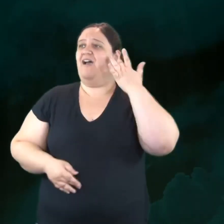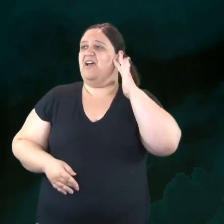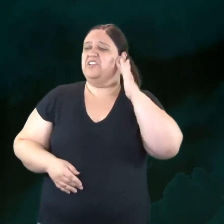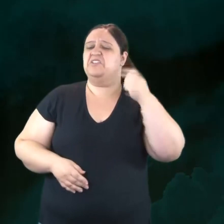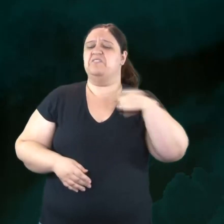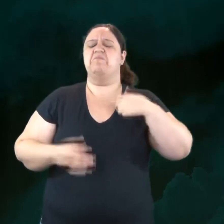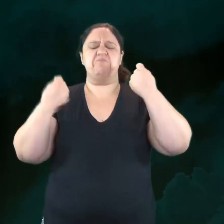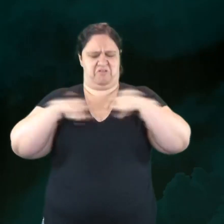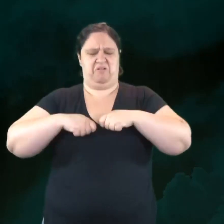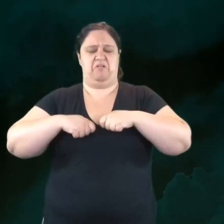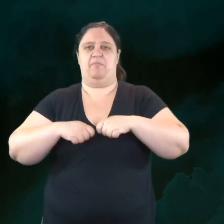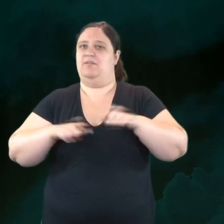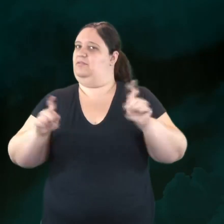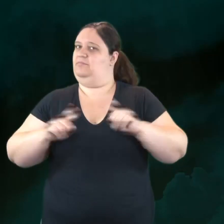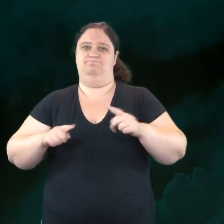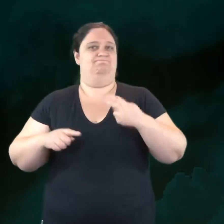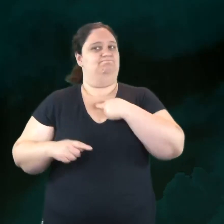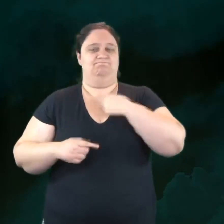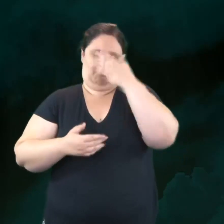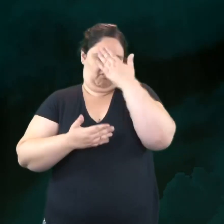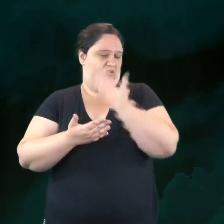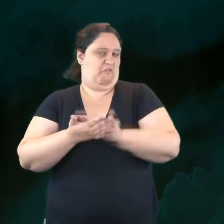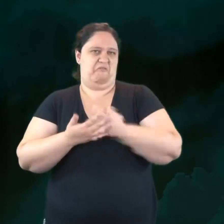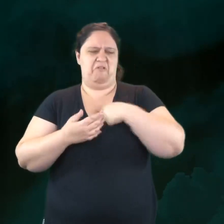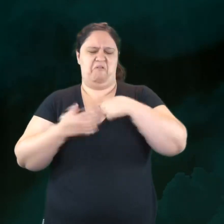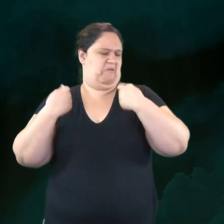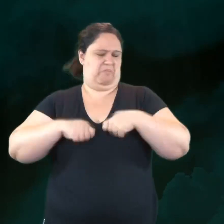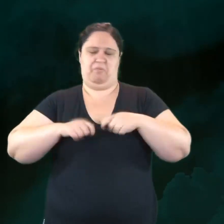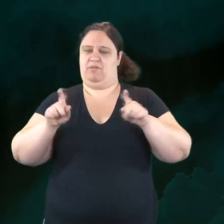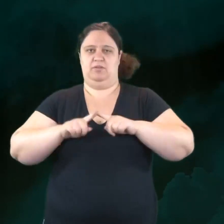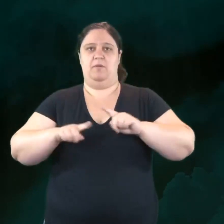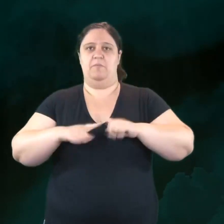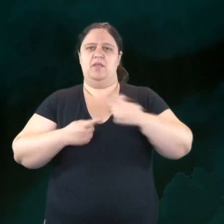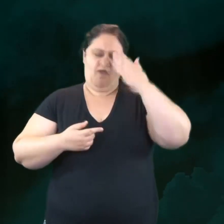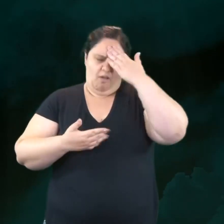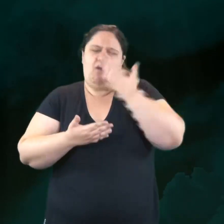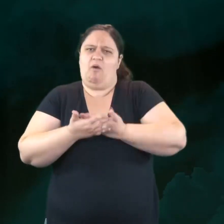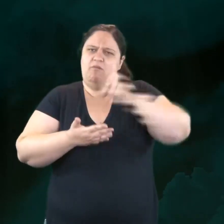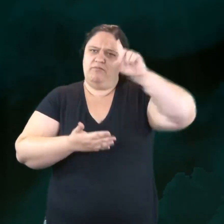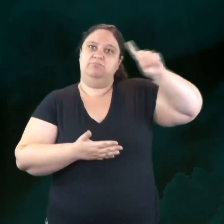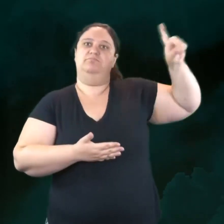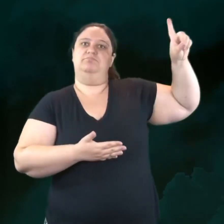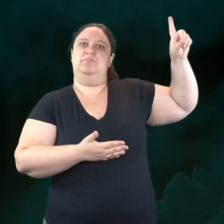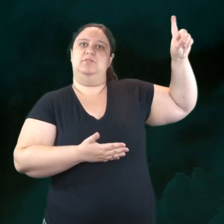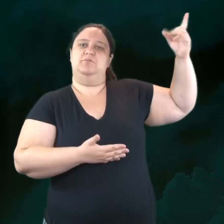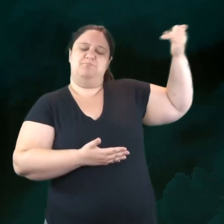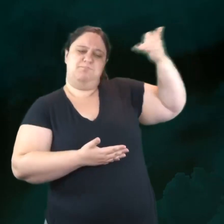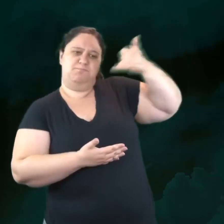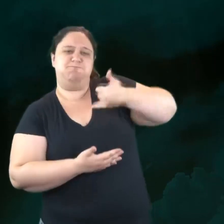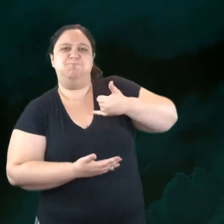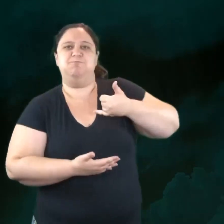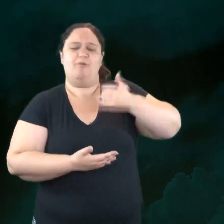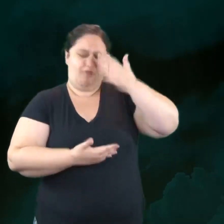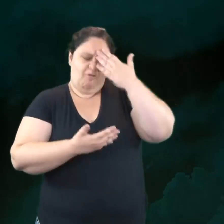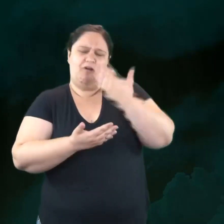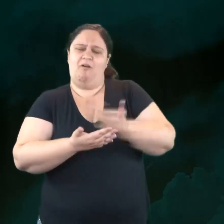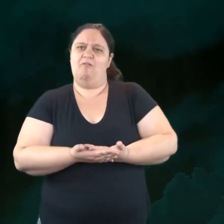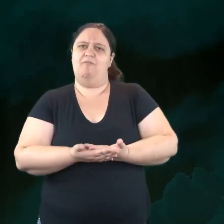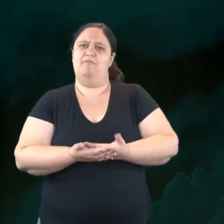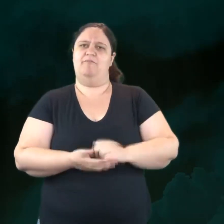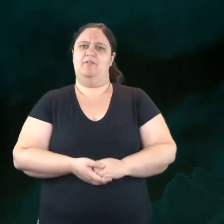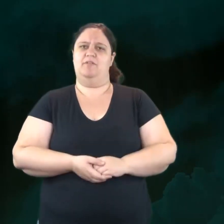capacidade. Irmão, não confie na sua capacidade. Confie na palavra profética. Confia na palavra dos